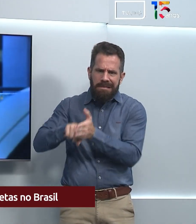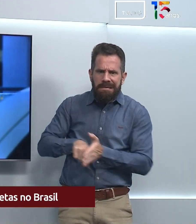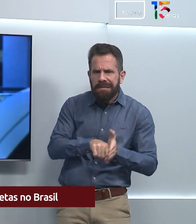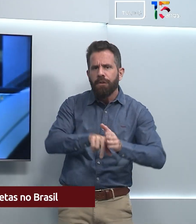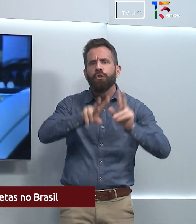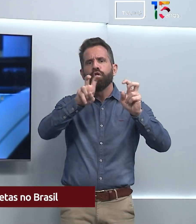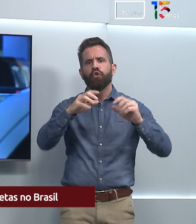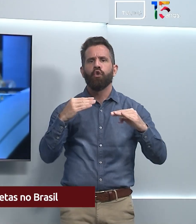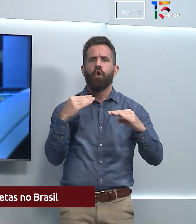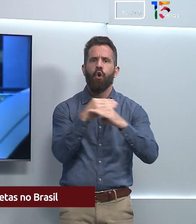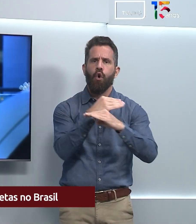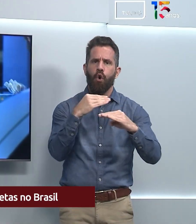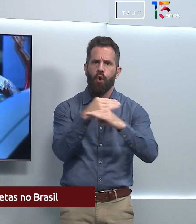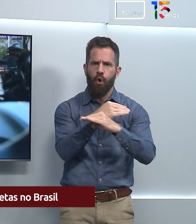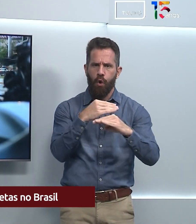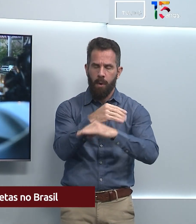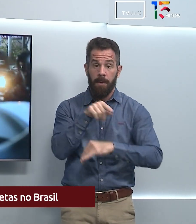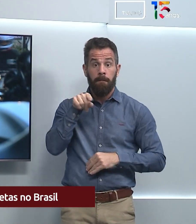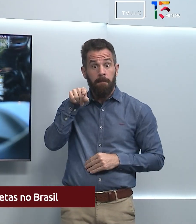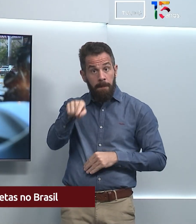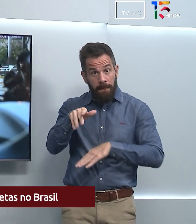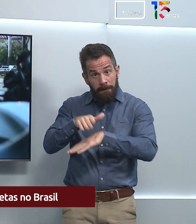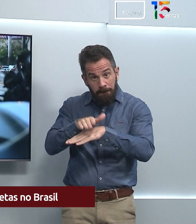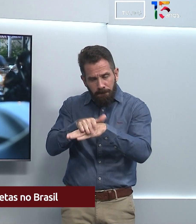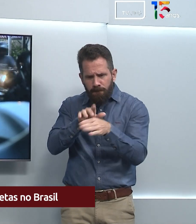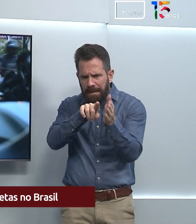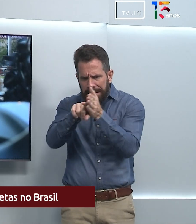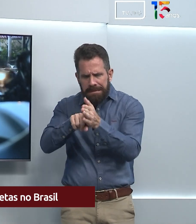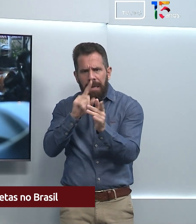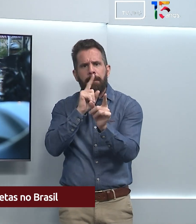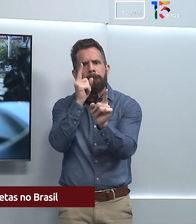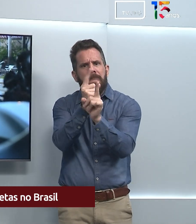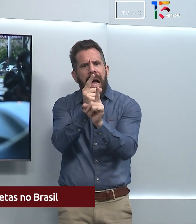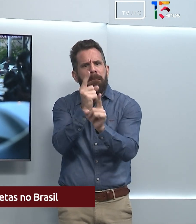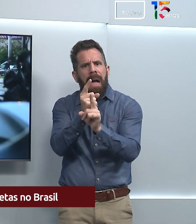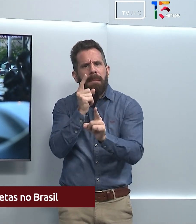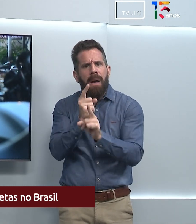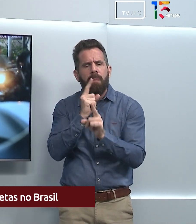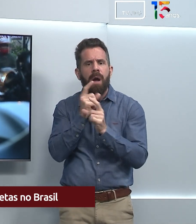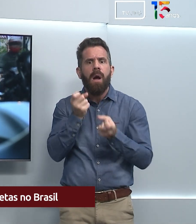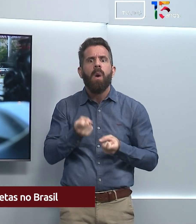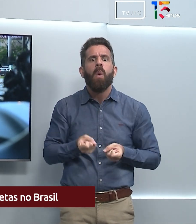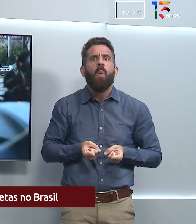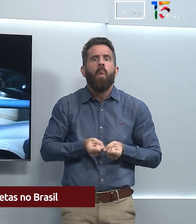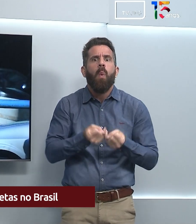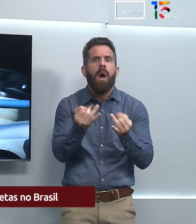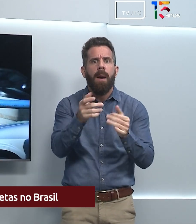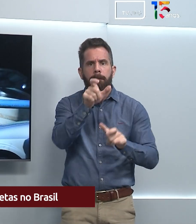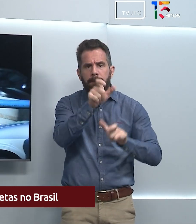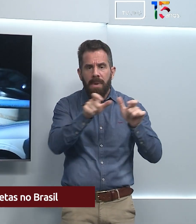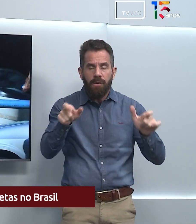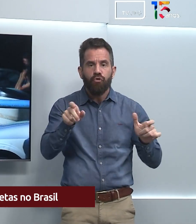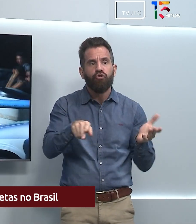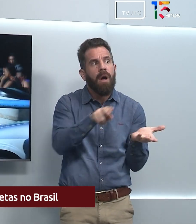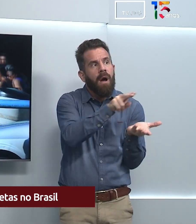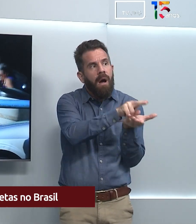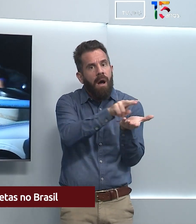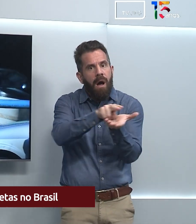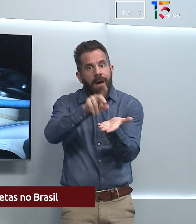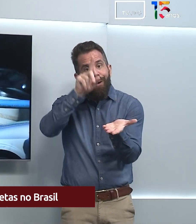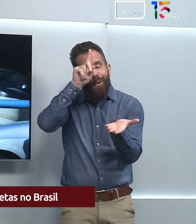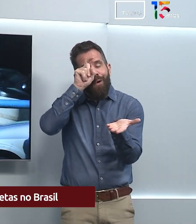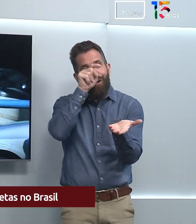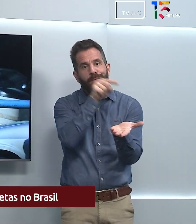A instituição constatou o aumento com base no aumento da quantidade de internações na rede pública de